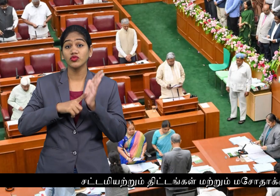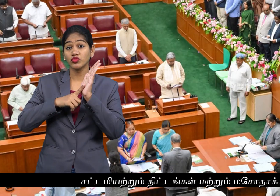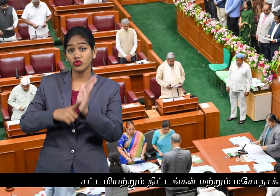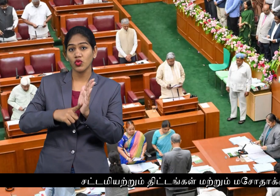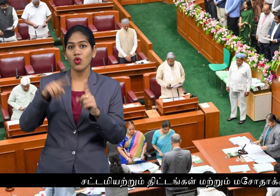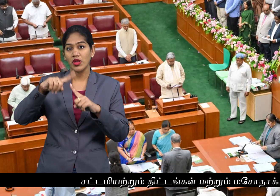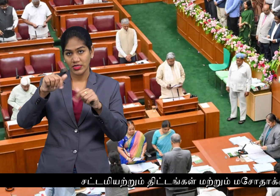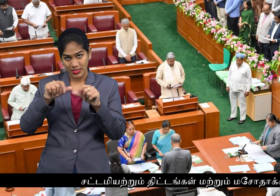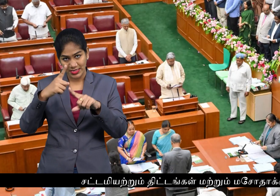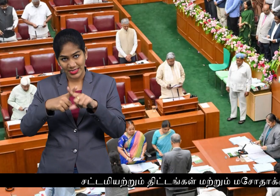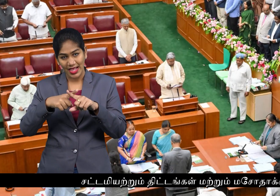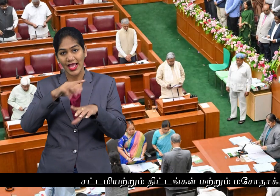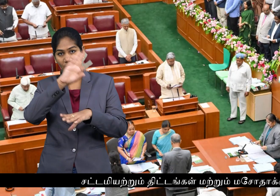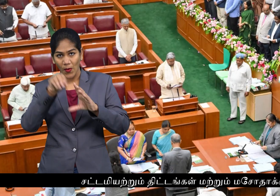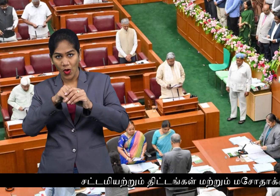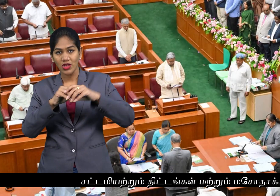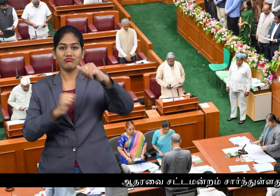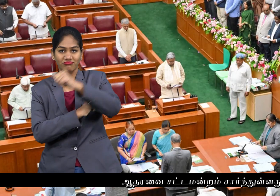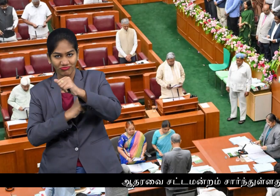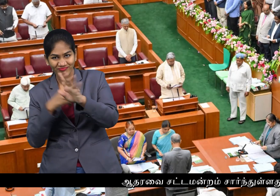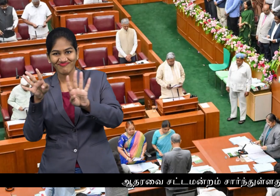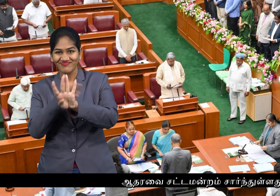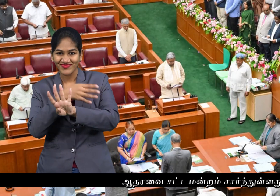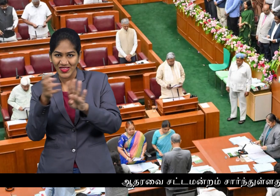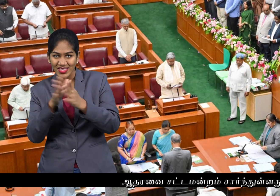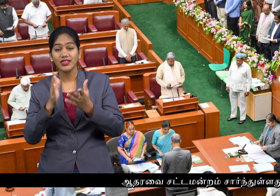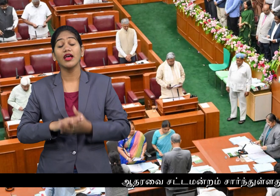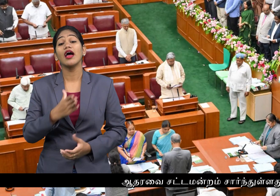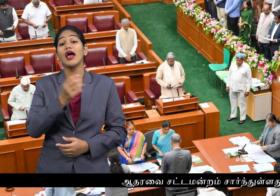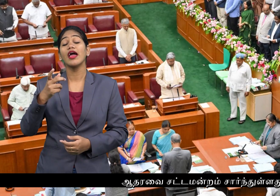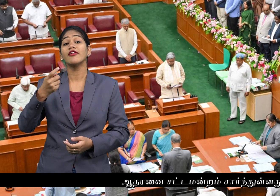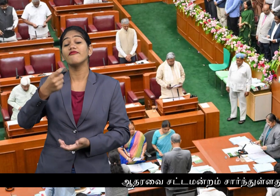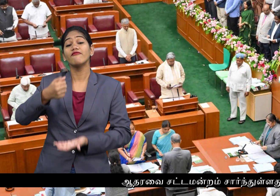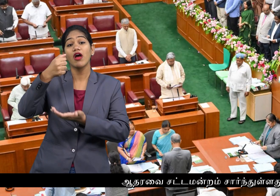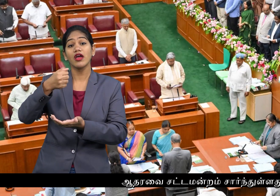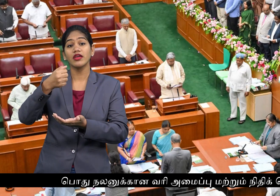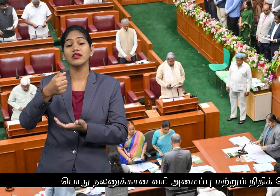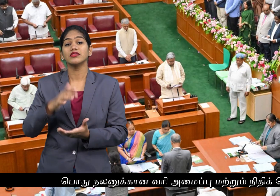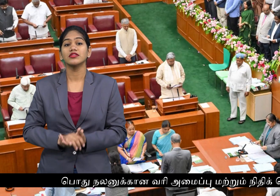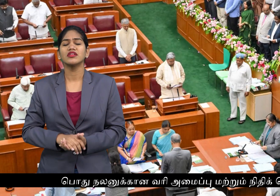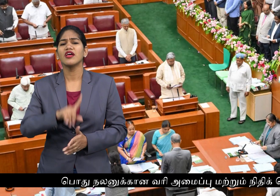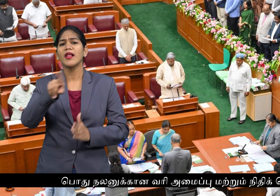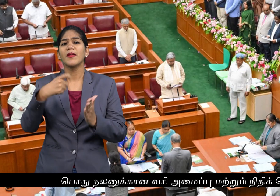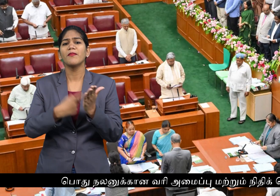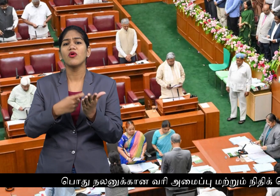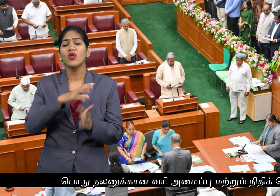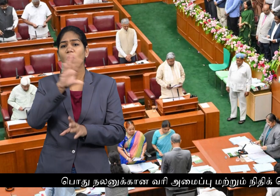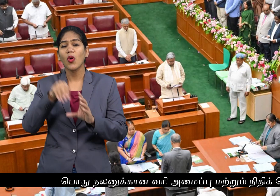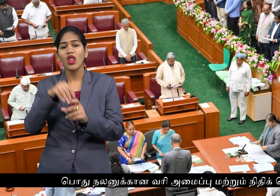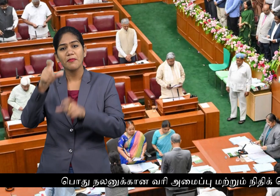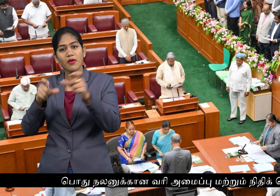சட்டமியற்றும் திட்டங்கள் மற்றும் மசோதாக்களுக்கான ஆதரவை சட்டமன்றம் சார்ந்துள்ளது. பொது நலனுக்கான